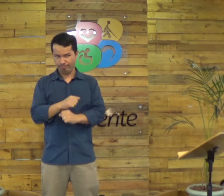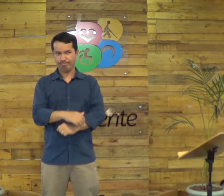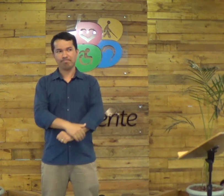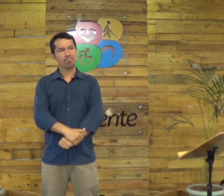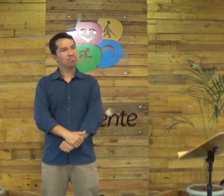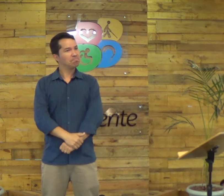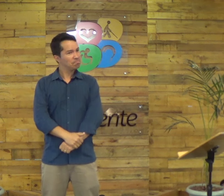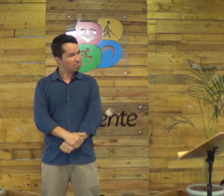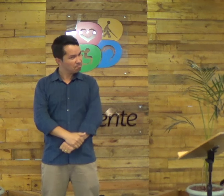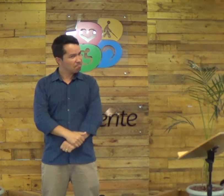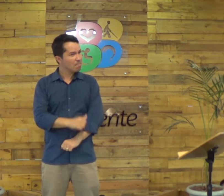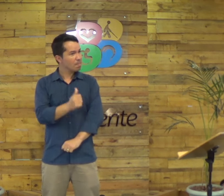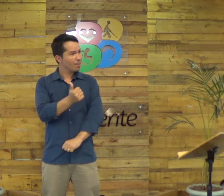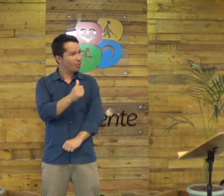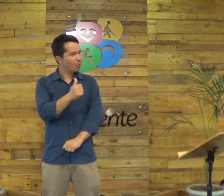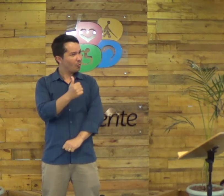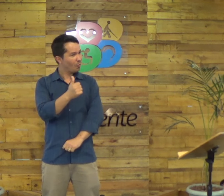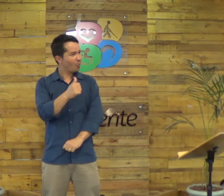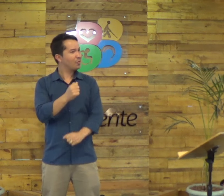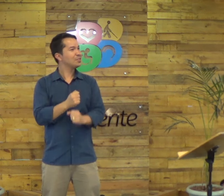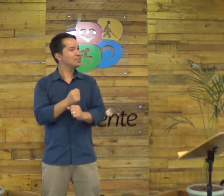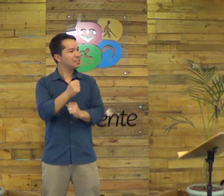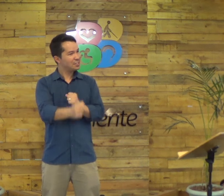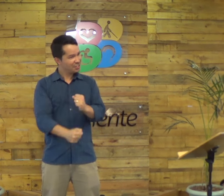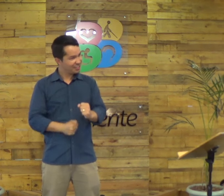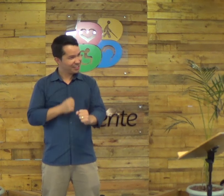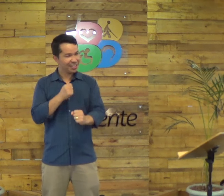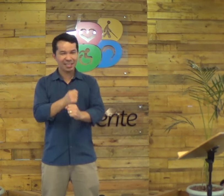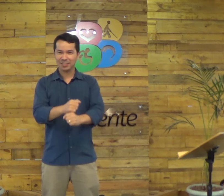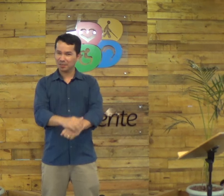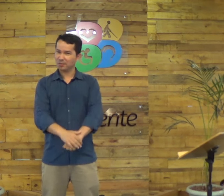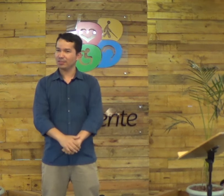e faz 11 anos que eu estou aqui, 11 anos,